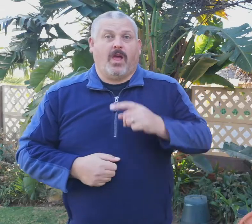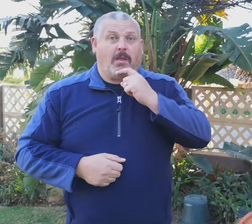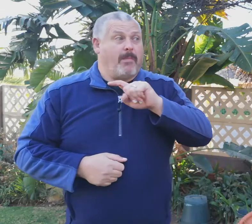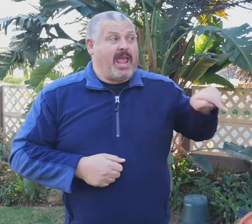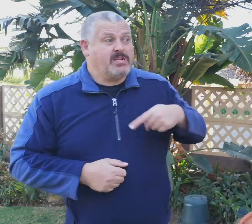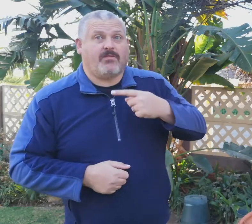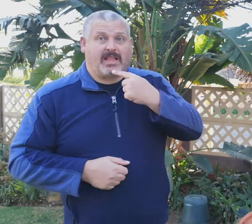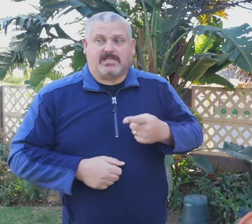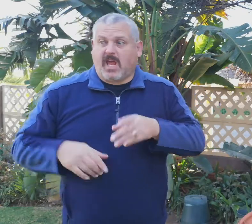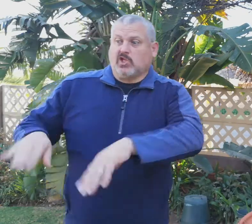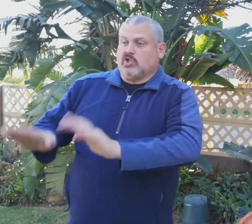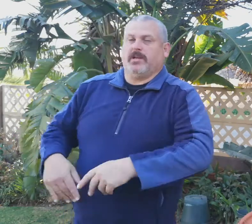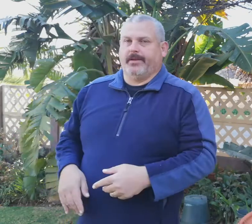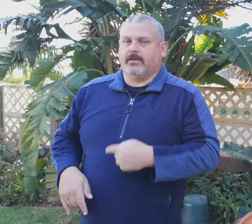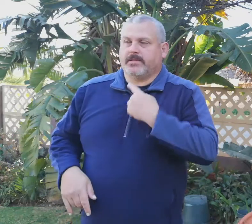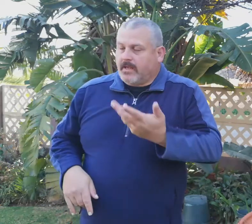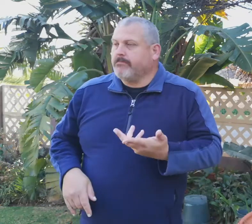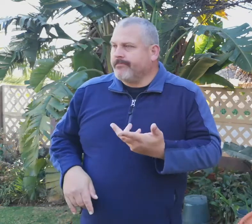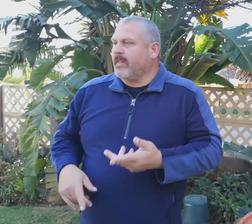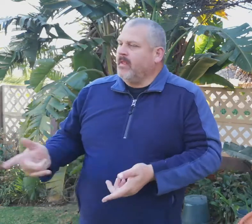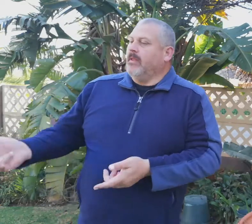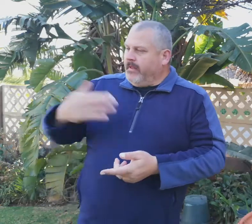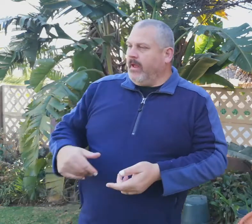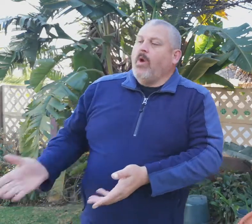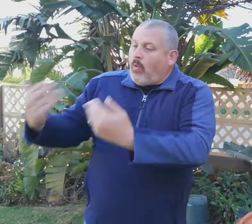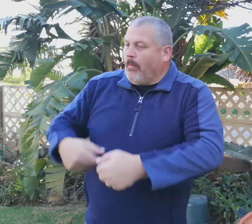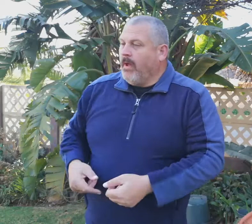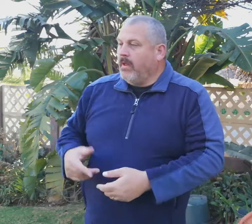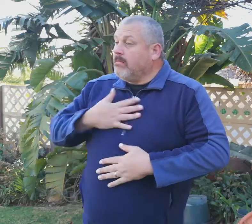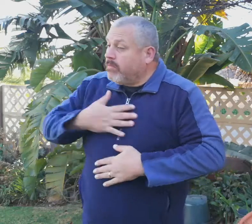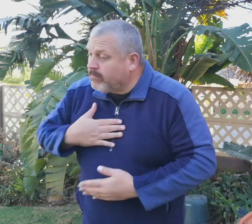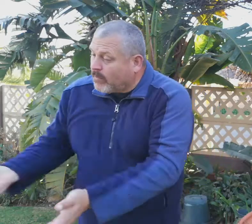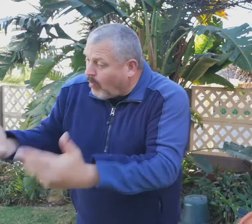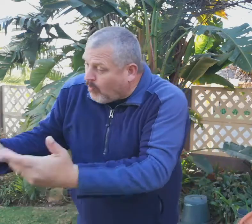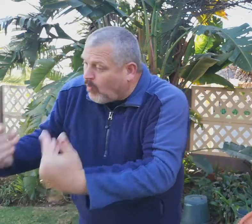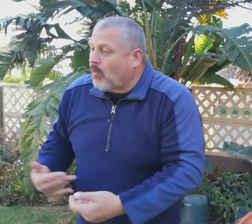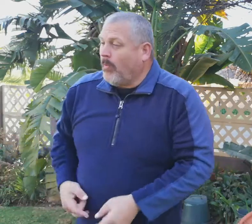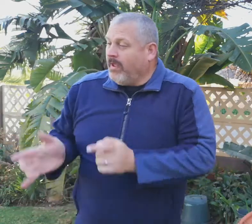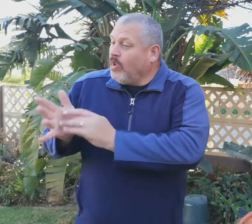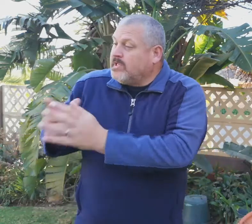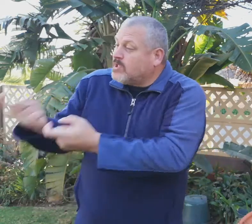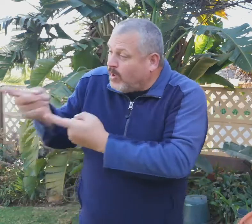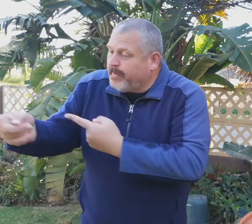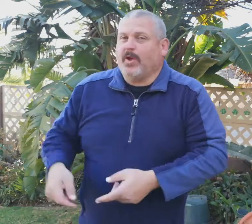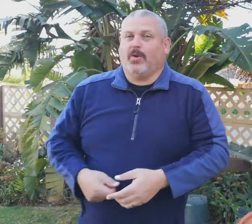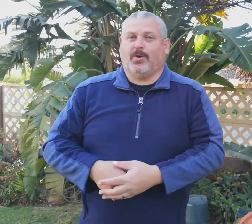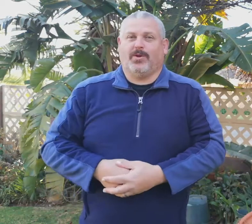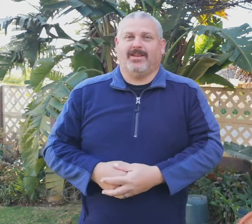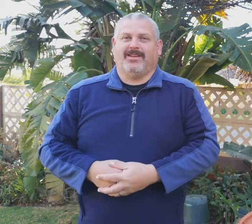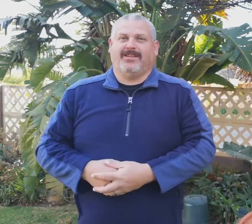En die mens wat gesê het, sê, kom, kom, kom, kom, kom, Jesus te roep jou.